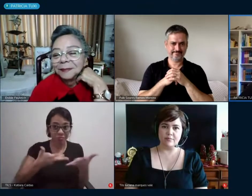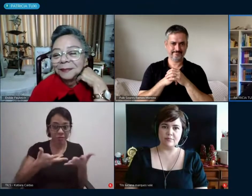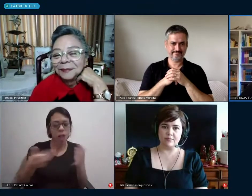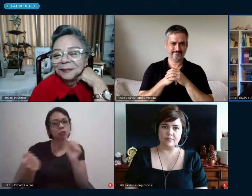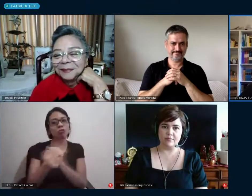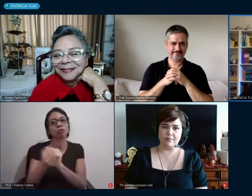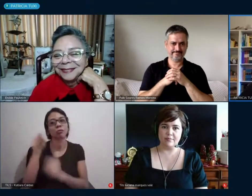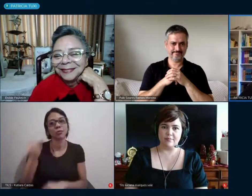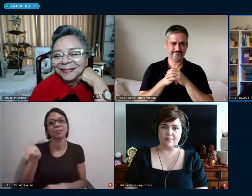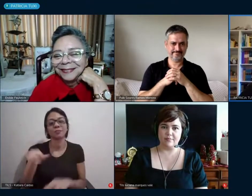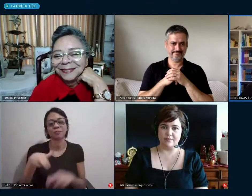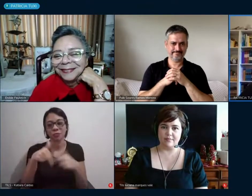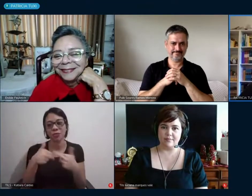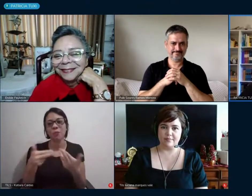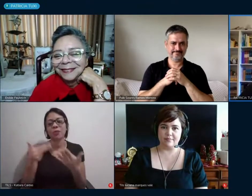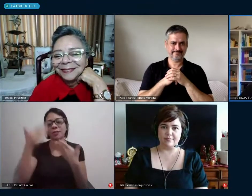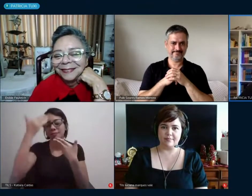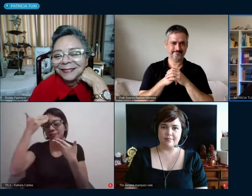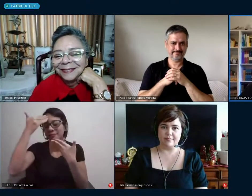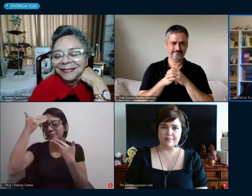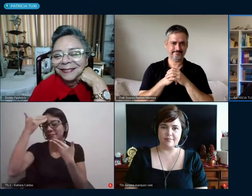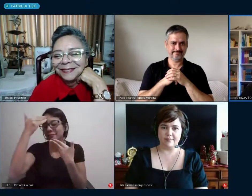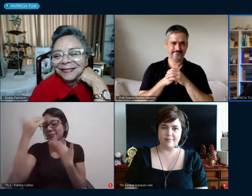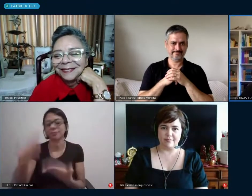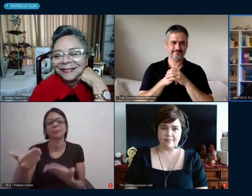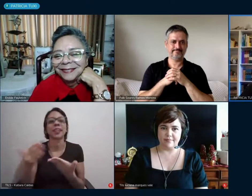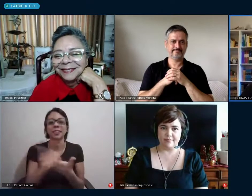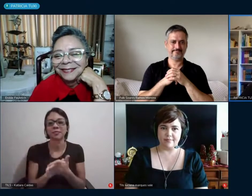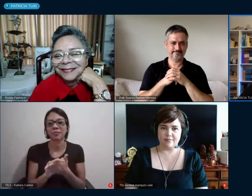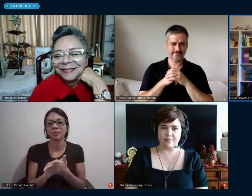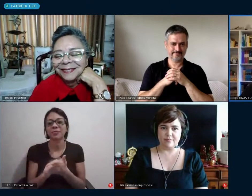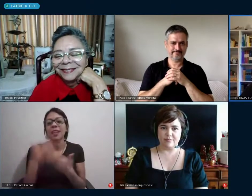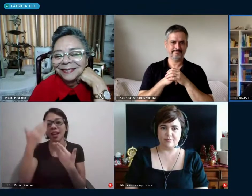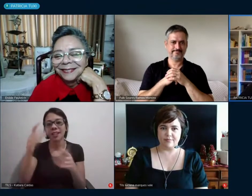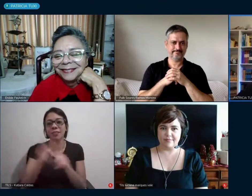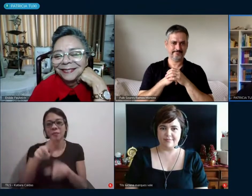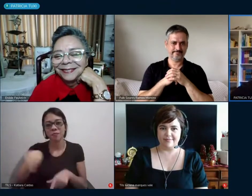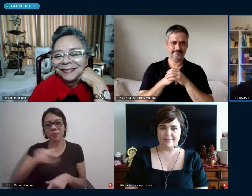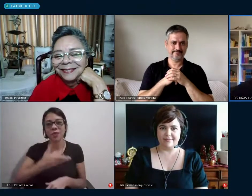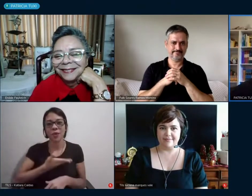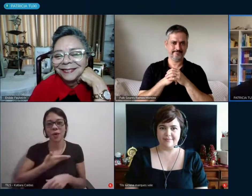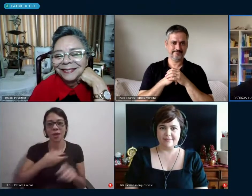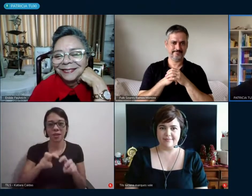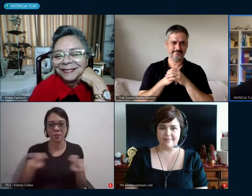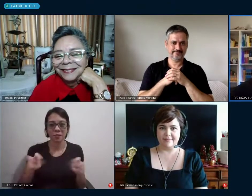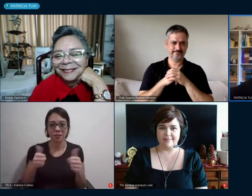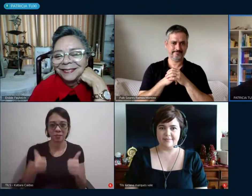com você. Então, muito obrigada. Agradeço aos colegas.